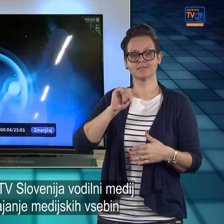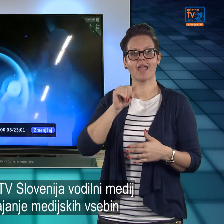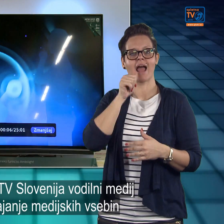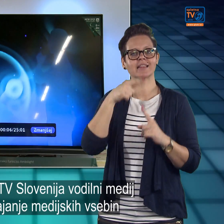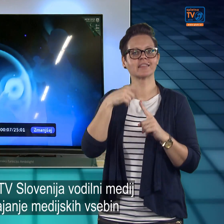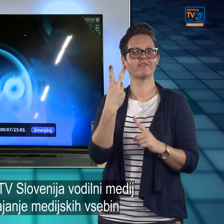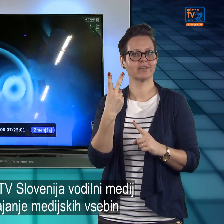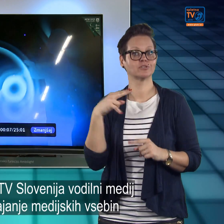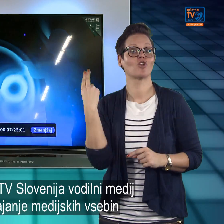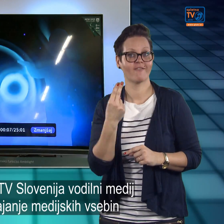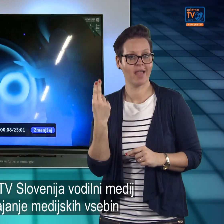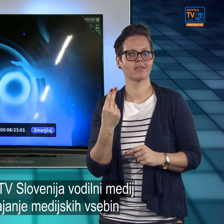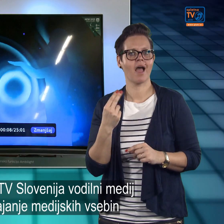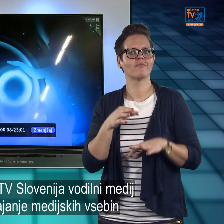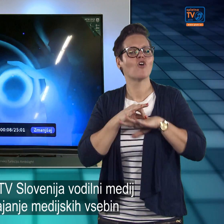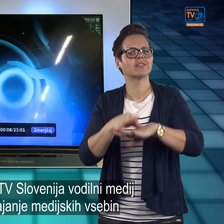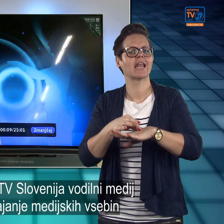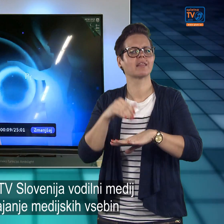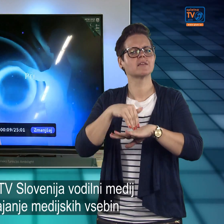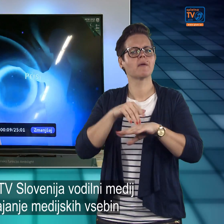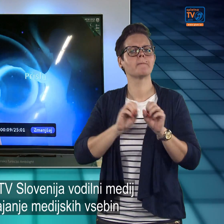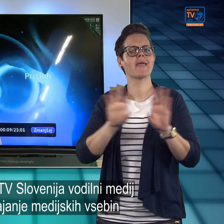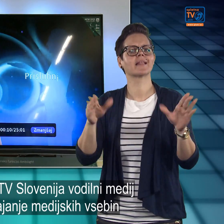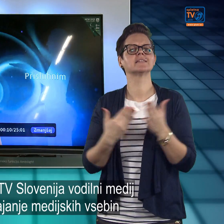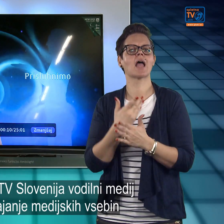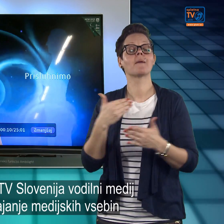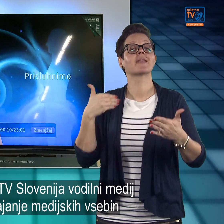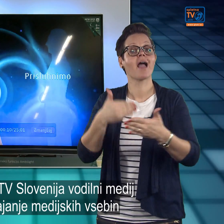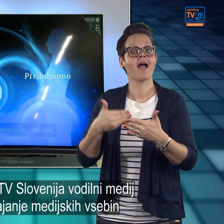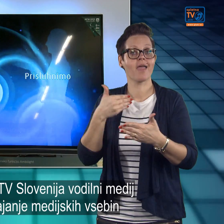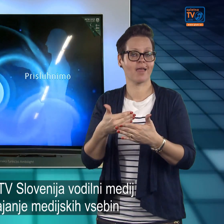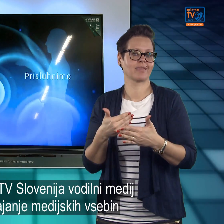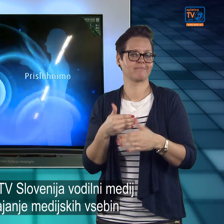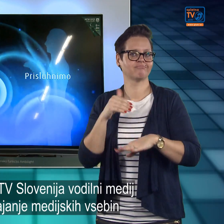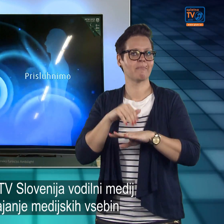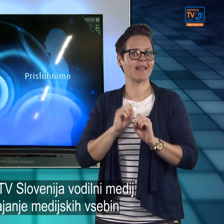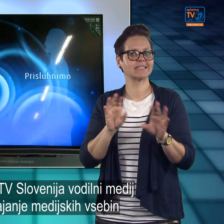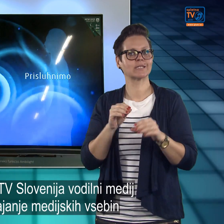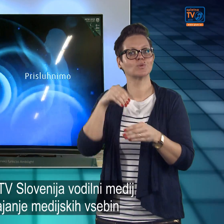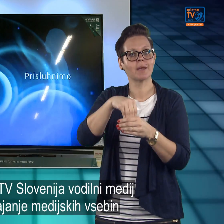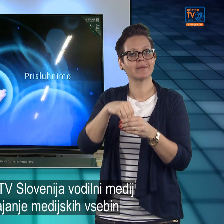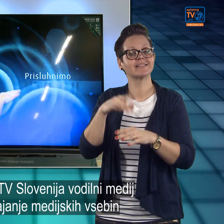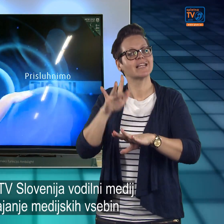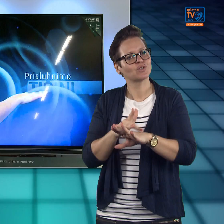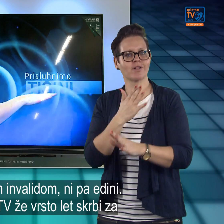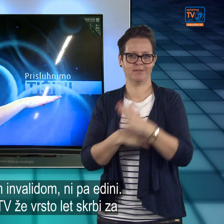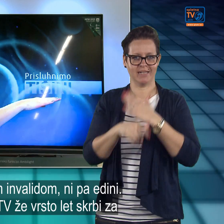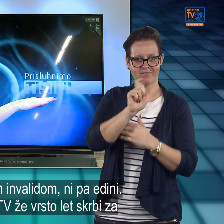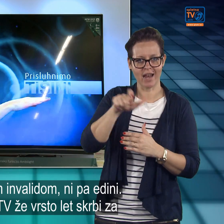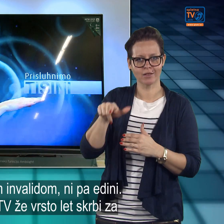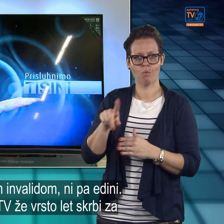Pri nas je RTV Slovenija vodilni medij za prilagajanje medijskih vsebin senzornim invalidom, ni pa